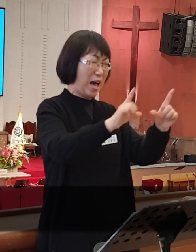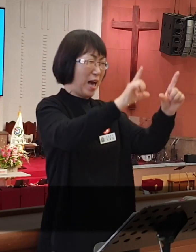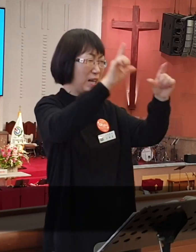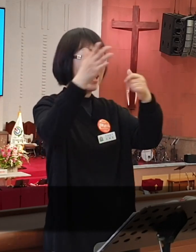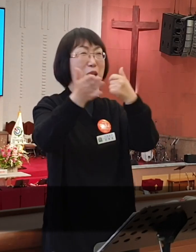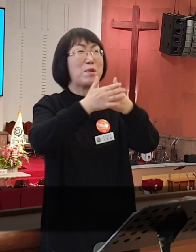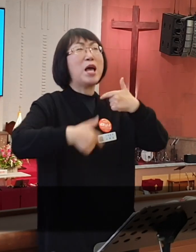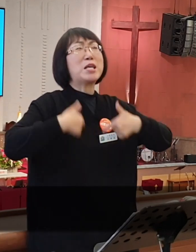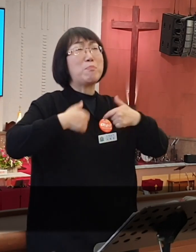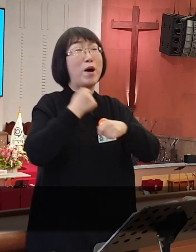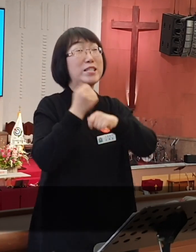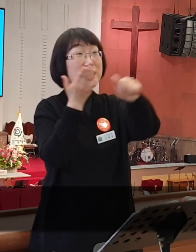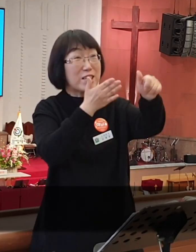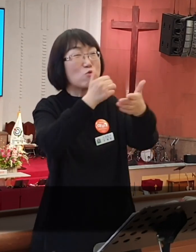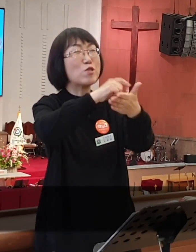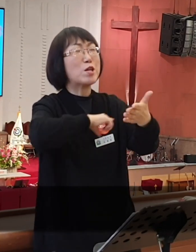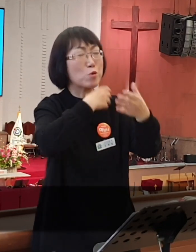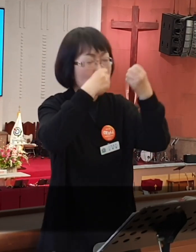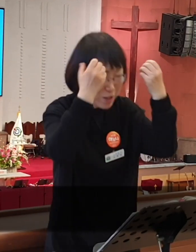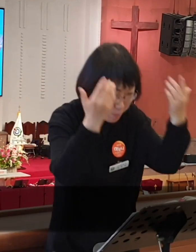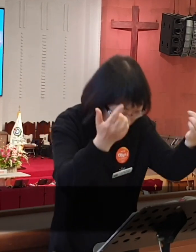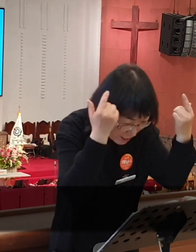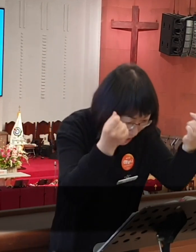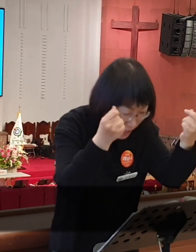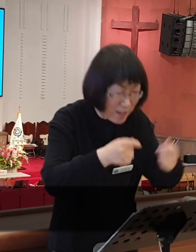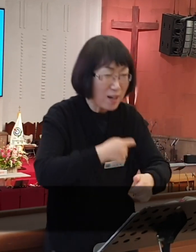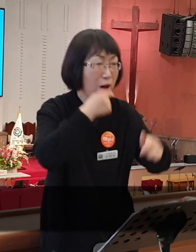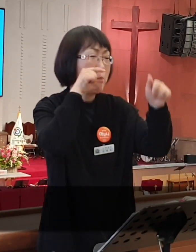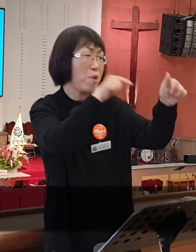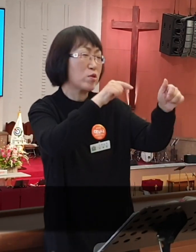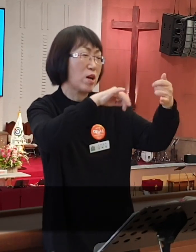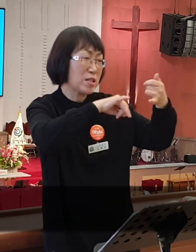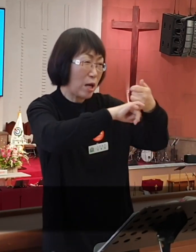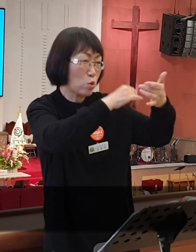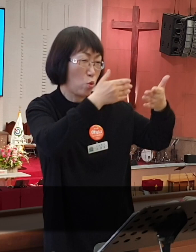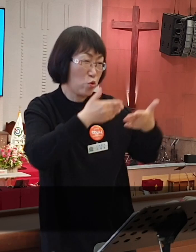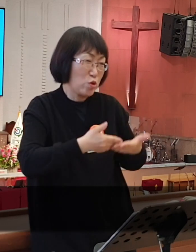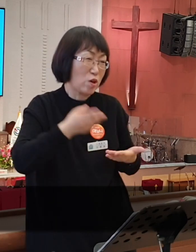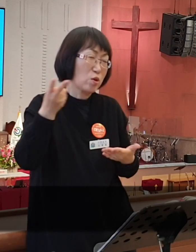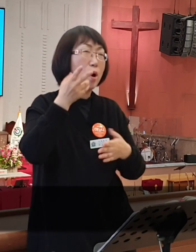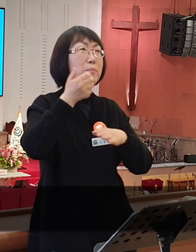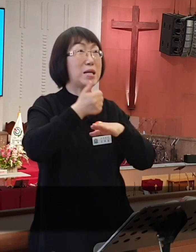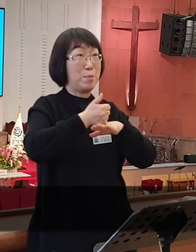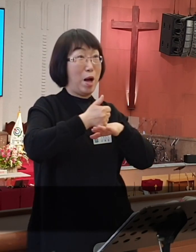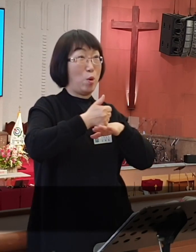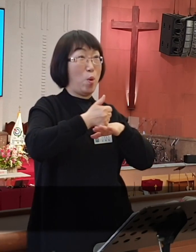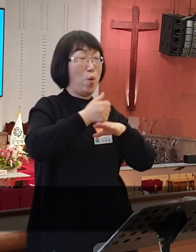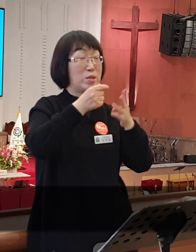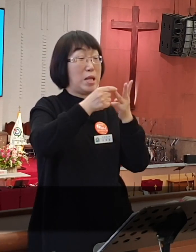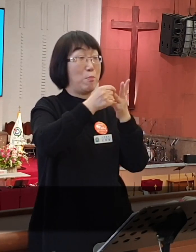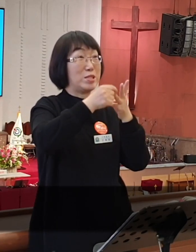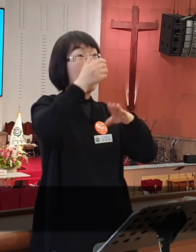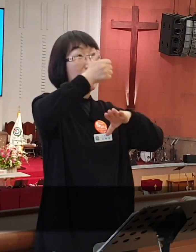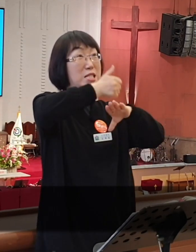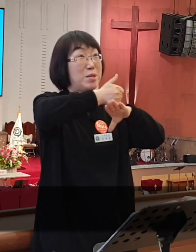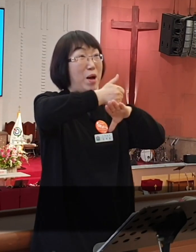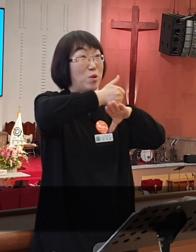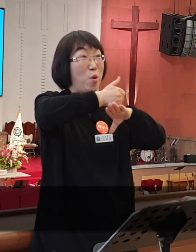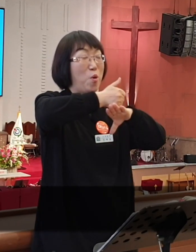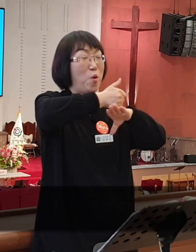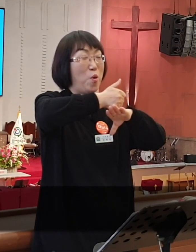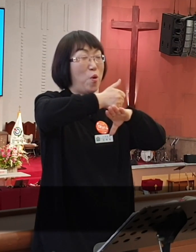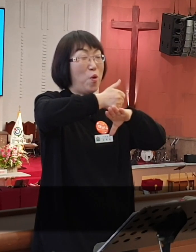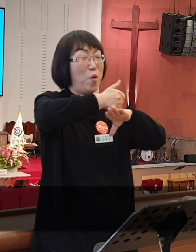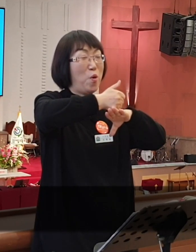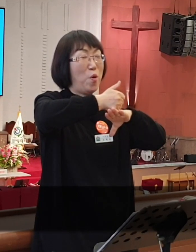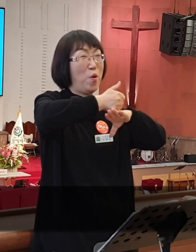그러니 기뻐하시기를 주의 이름으로 축원합니다. 명령하시고 그리고 약속을 주셔요. 그리고 마지막으로 이 얘기를 하세요. 그 얘기까지 듣고